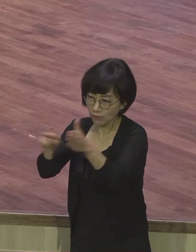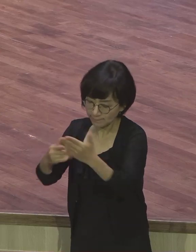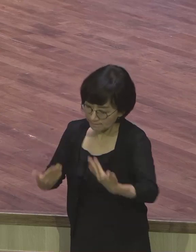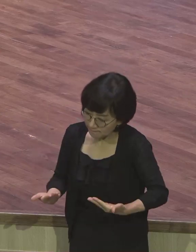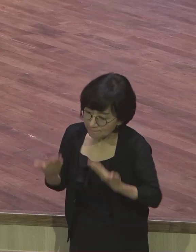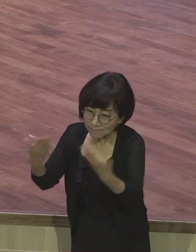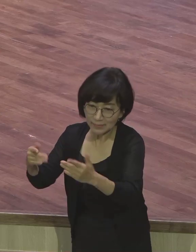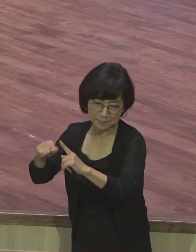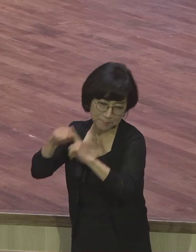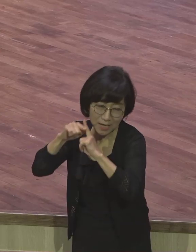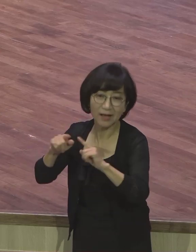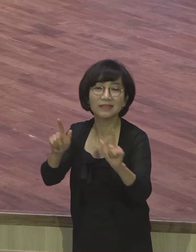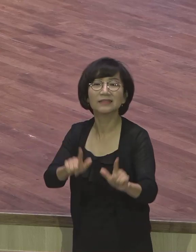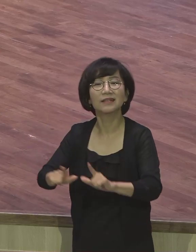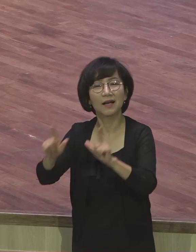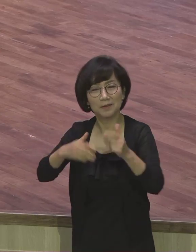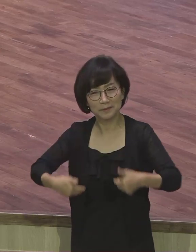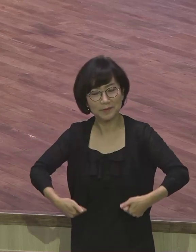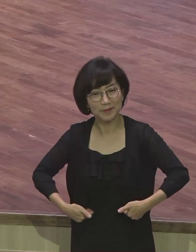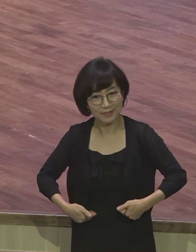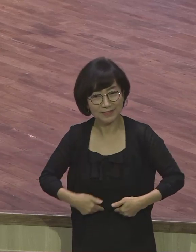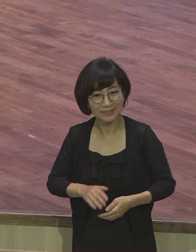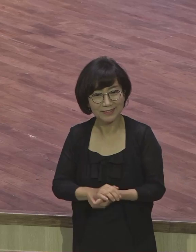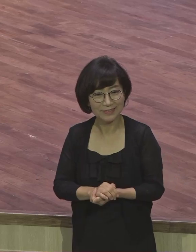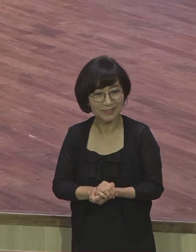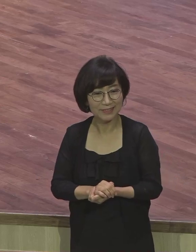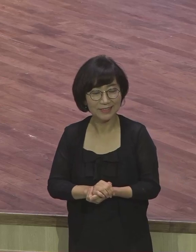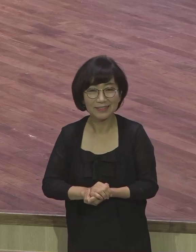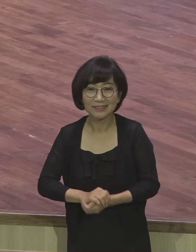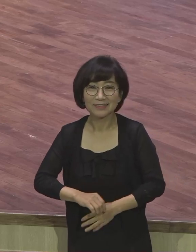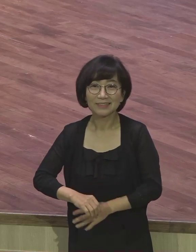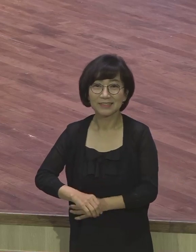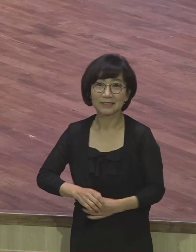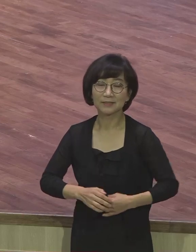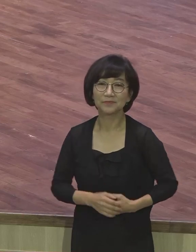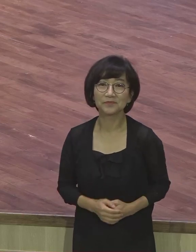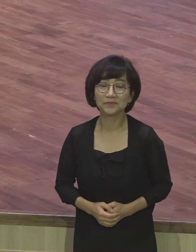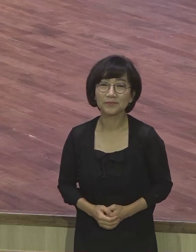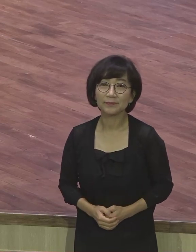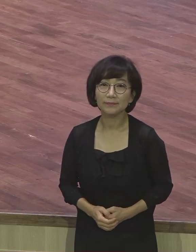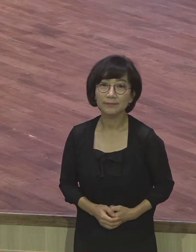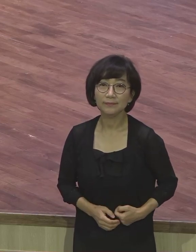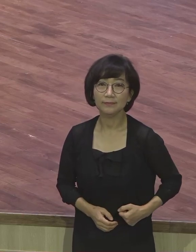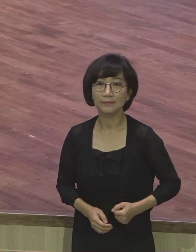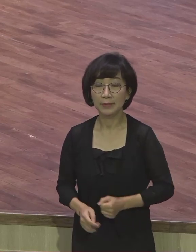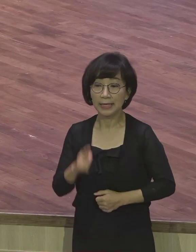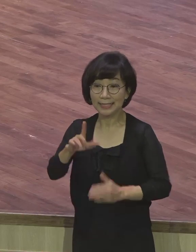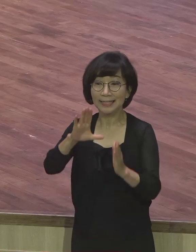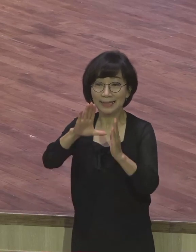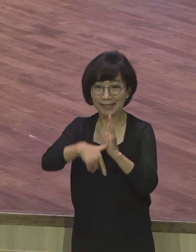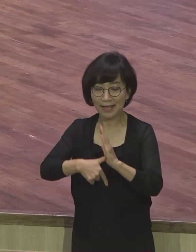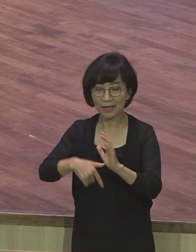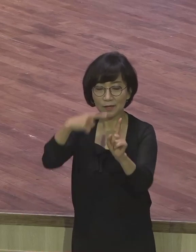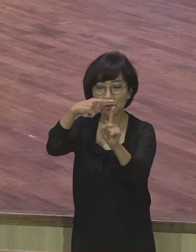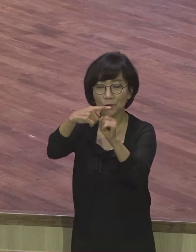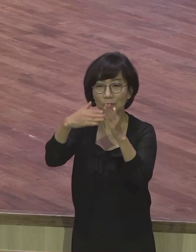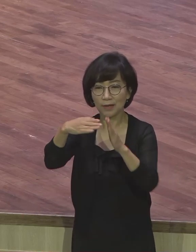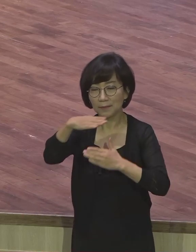사람. 교회를 바로 세워가는. 그래야 바로가 교회가 바로 서야